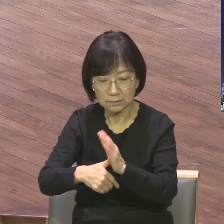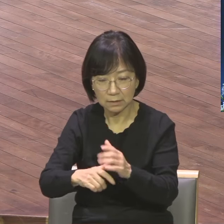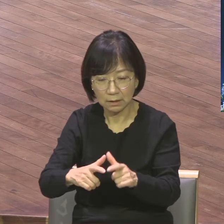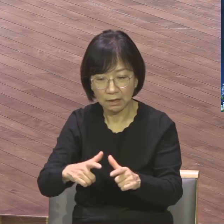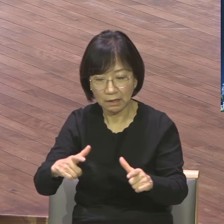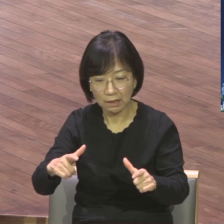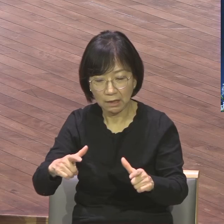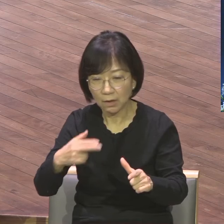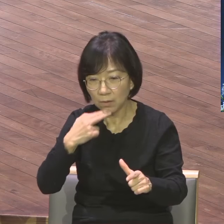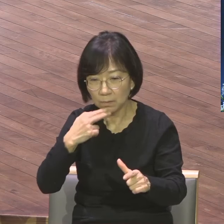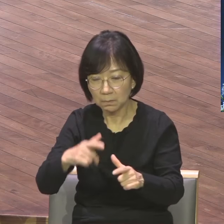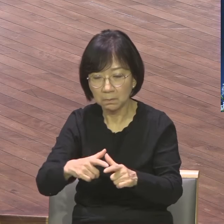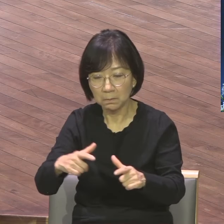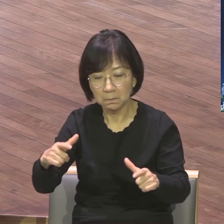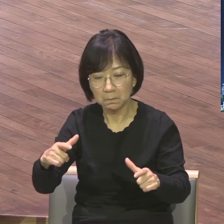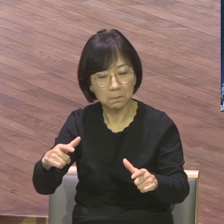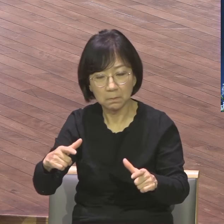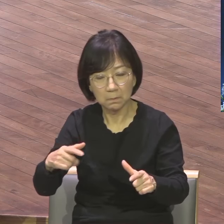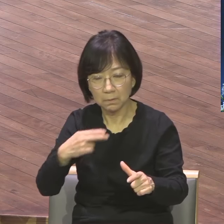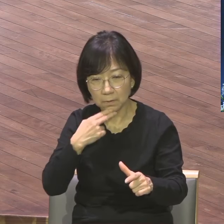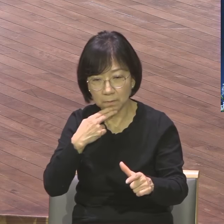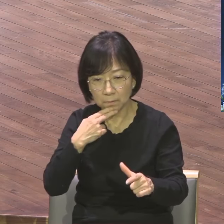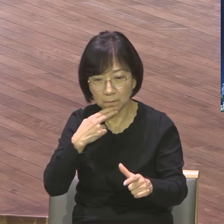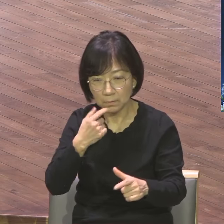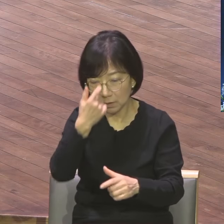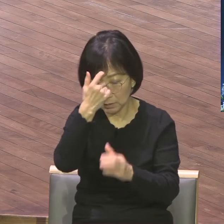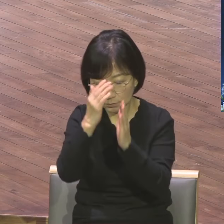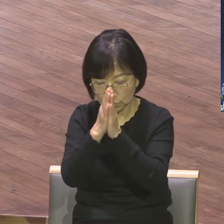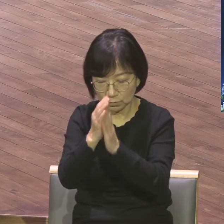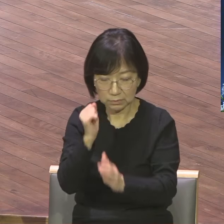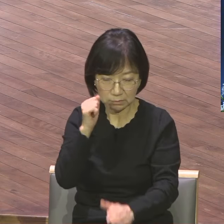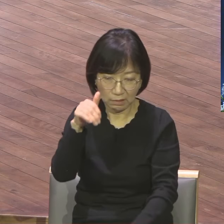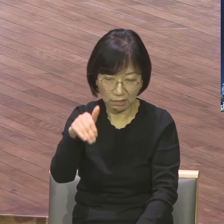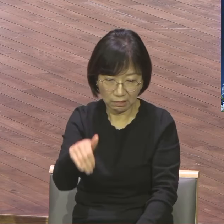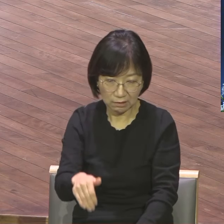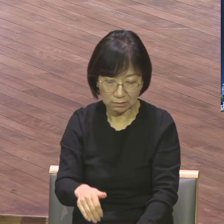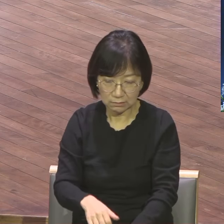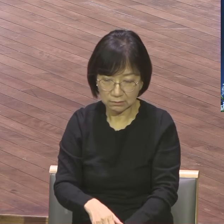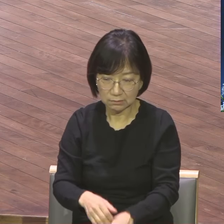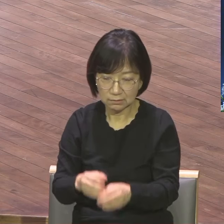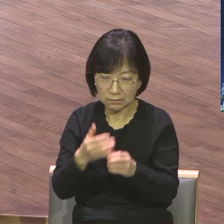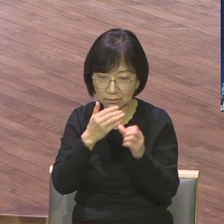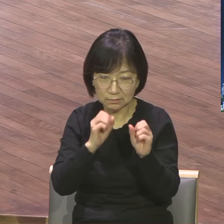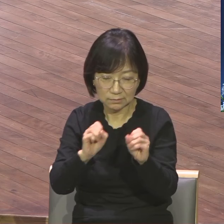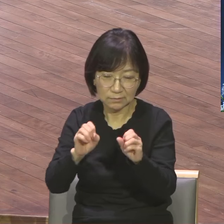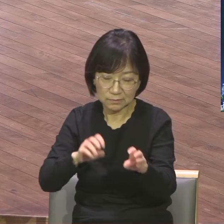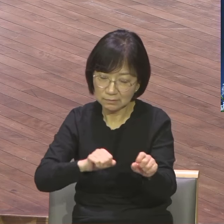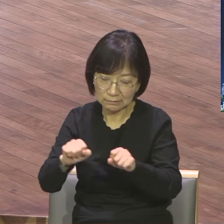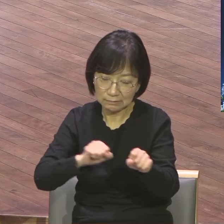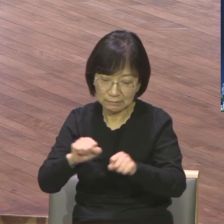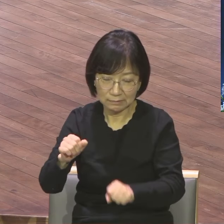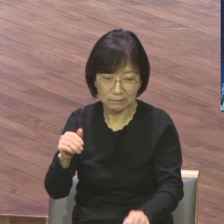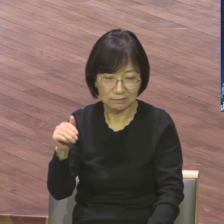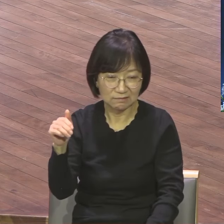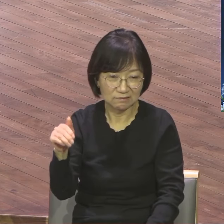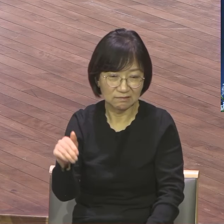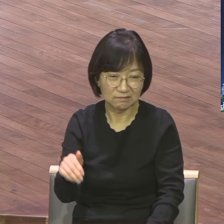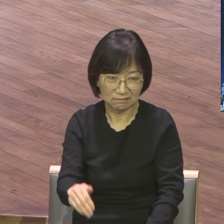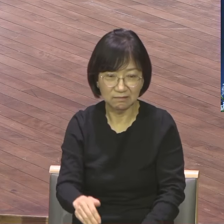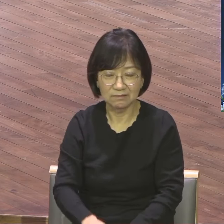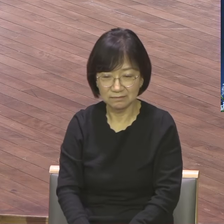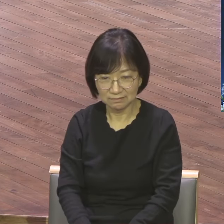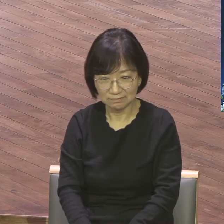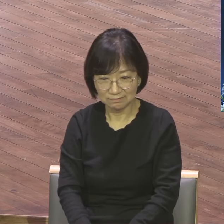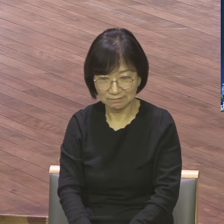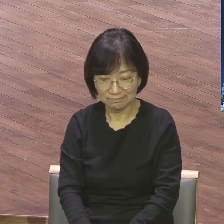정체되고 기도가 정체되고 사역이 정체됐어요. 스데반 순교를 통해 유다와 사마리아 교회가